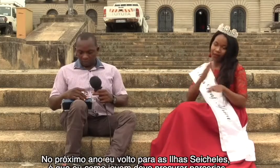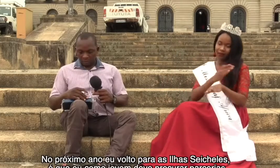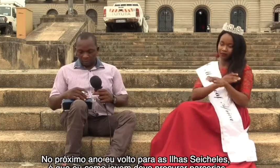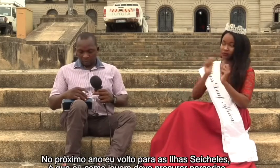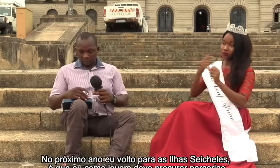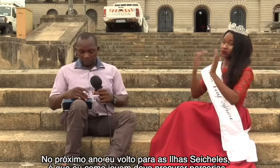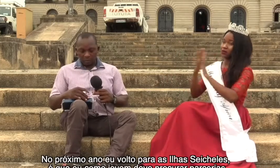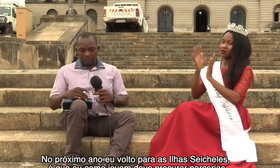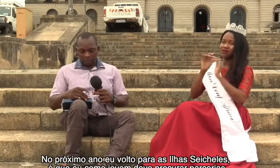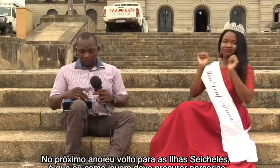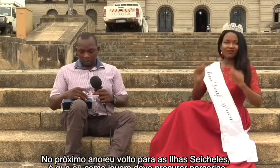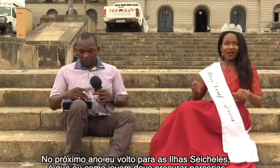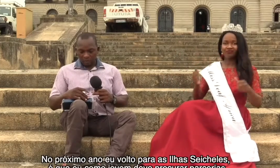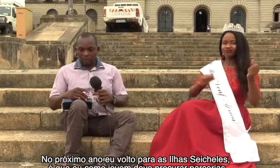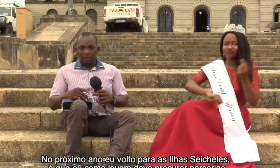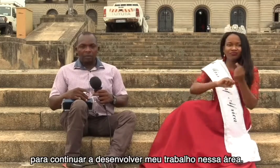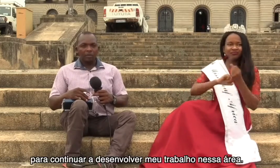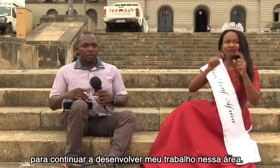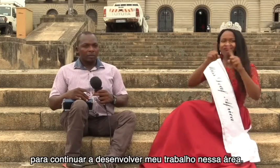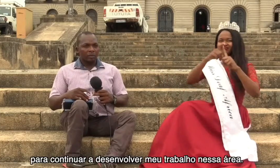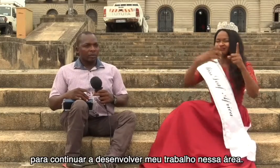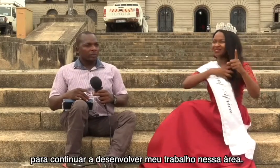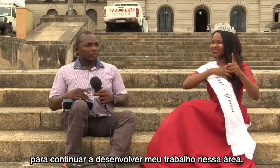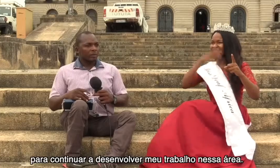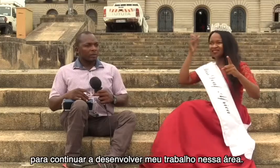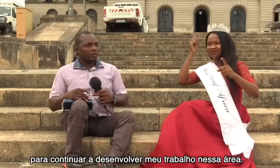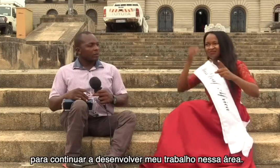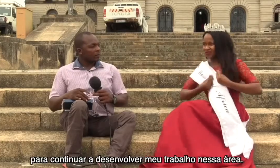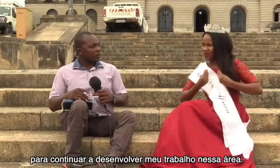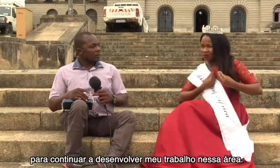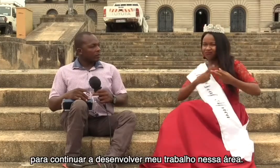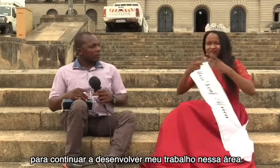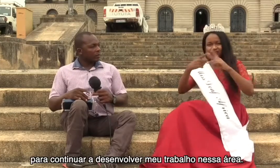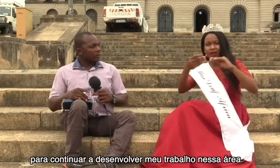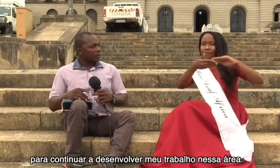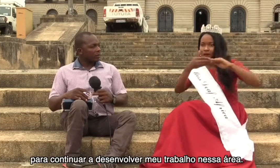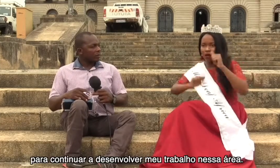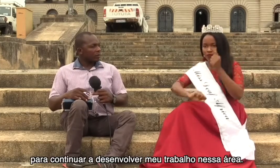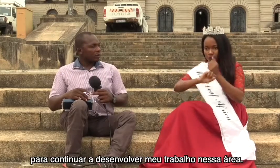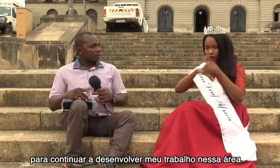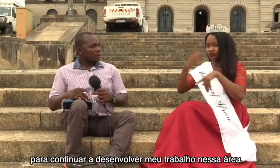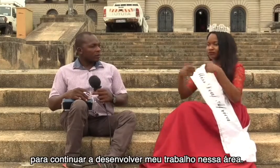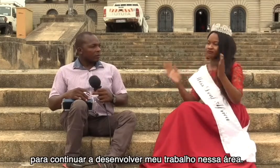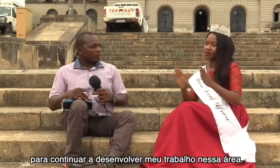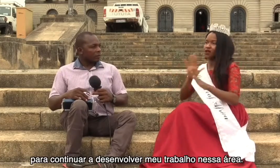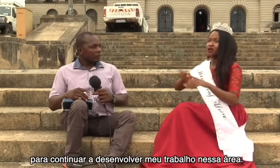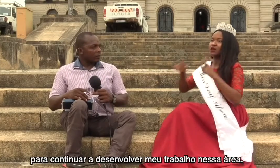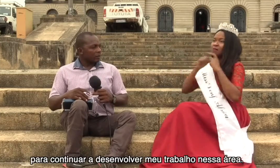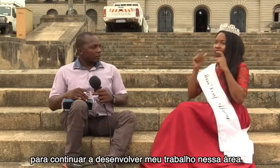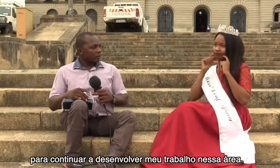devo procurar parcerias para continuar a desenvolver o meu trabalho nessa área.